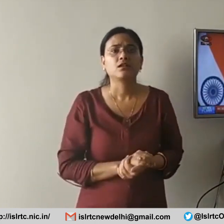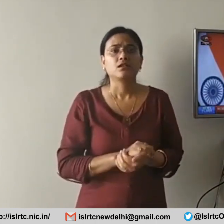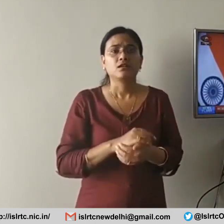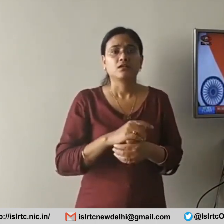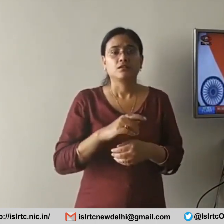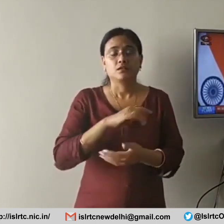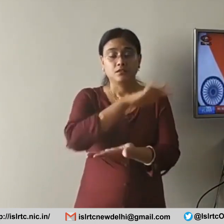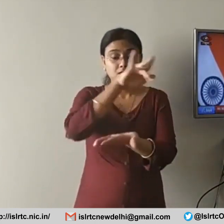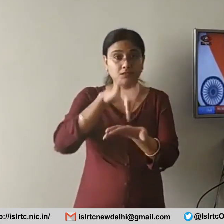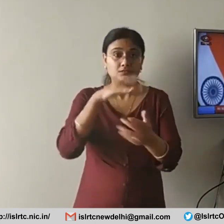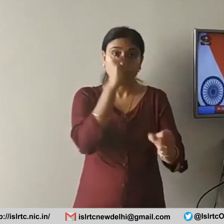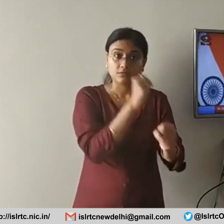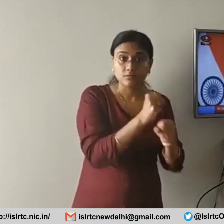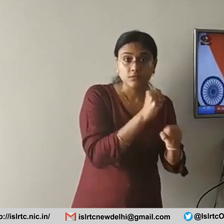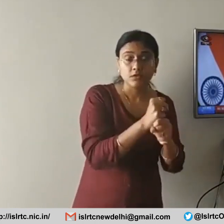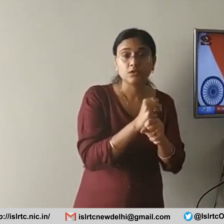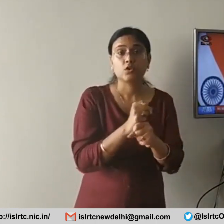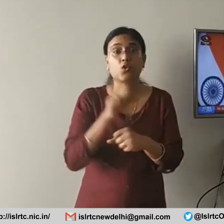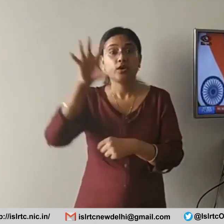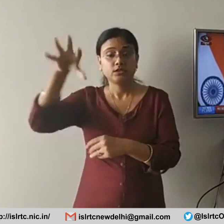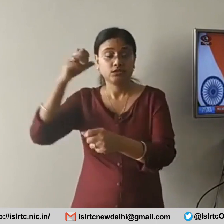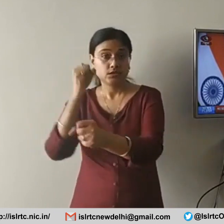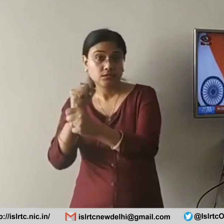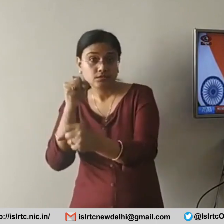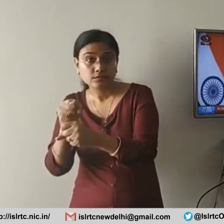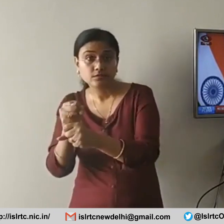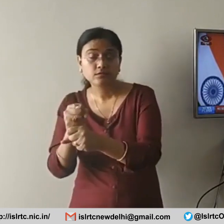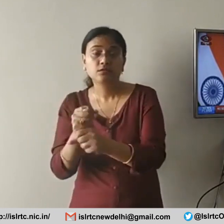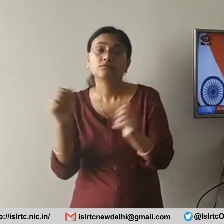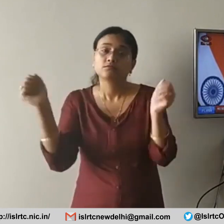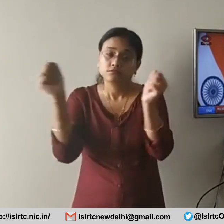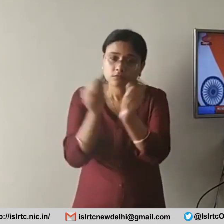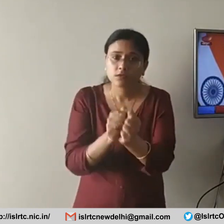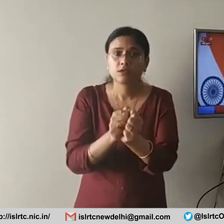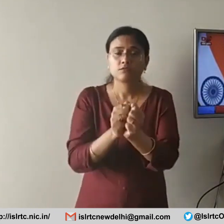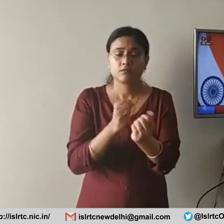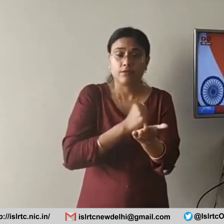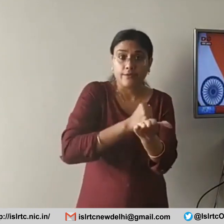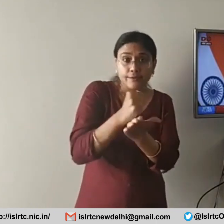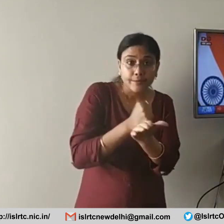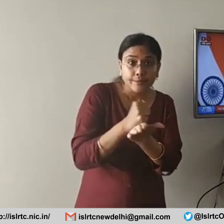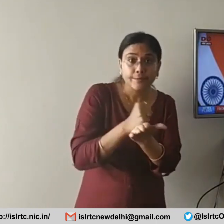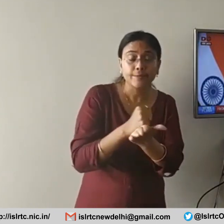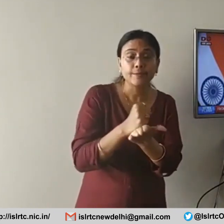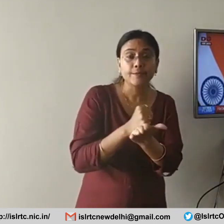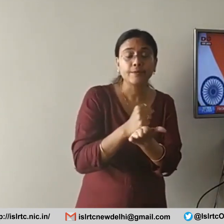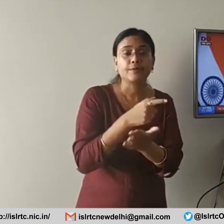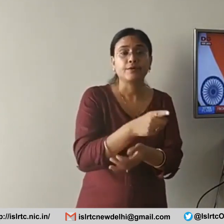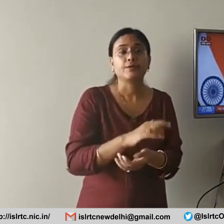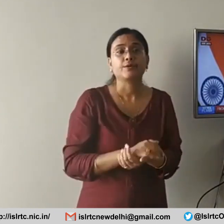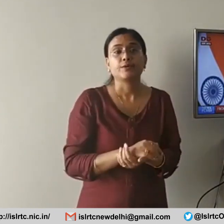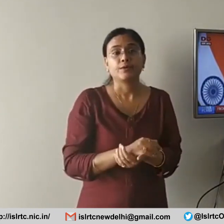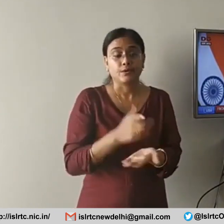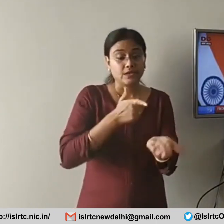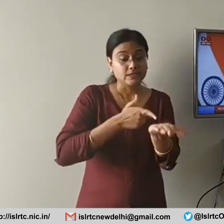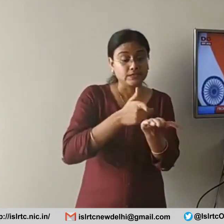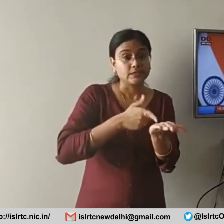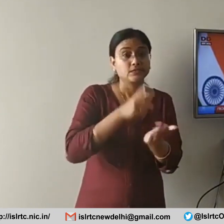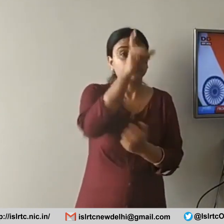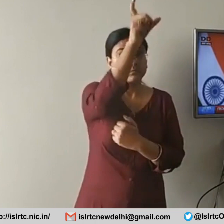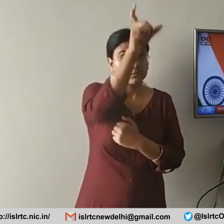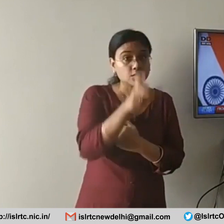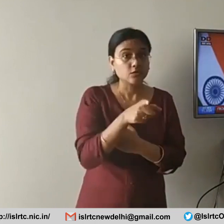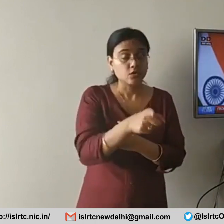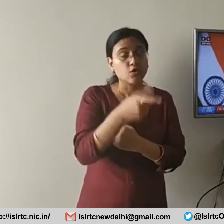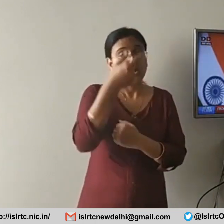केंद्र सरकार और राज्य सरकारें मिलकर प्रयास कर रही हैं कि किसानों को कम से